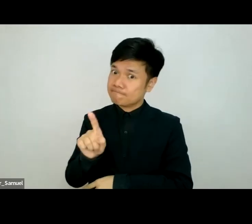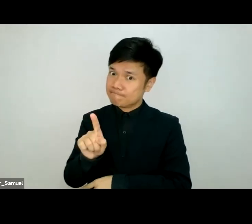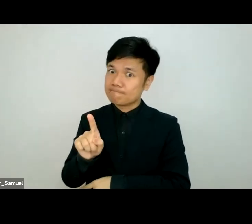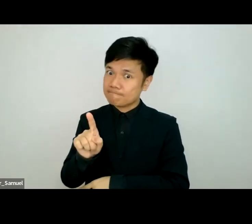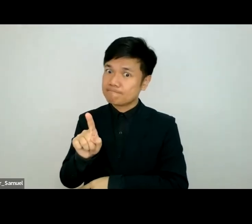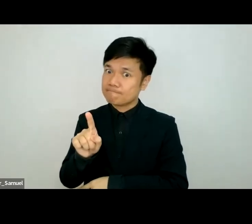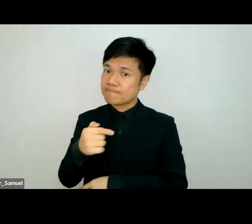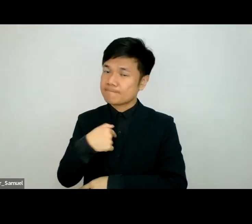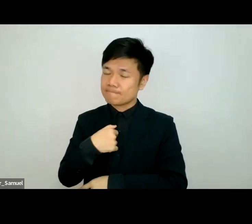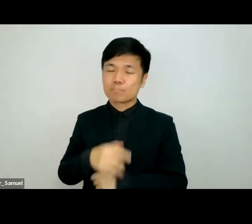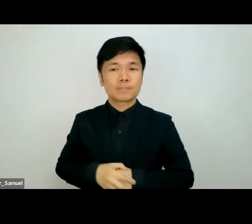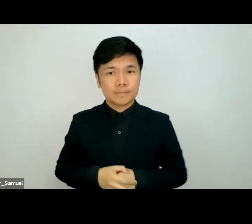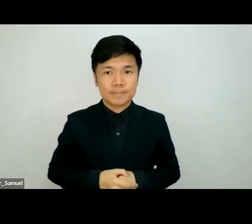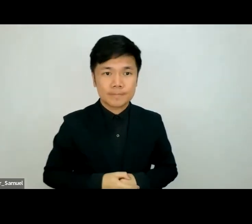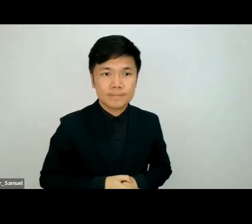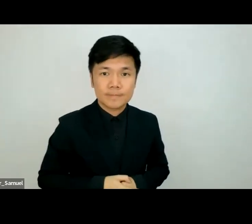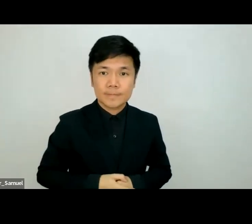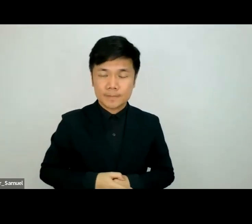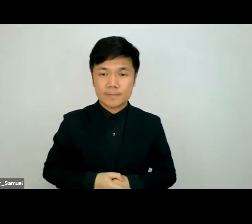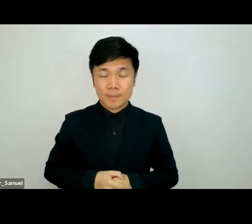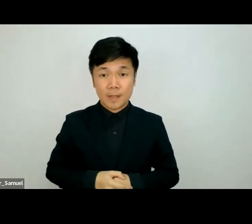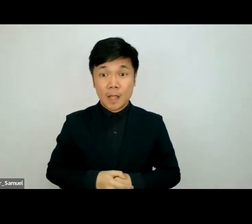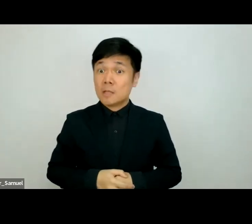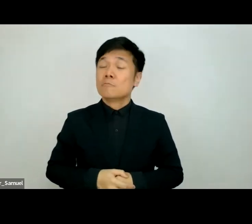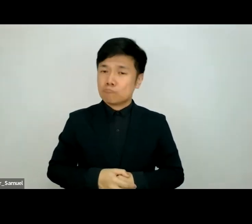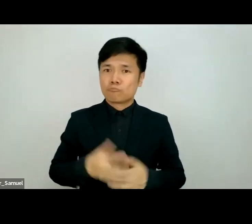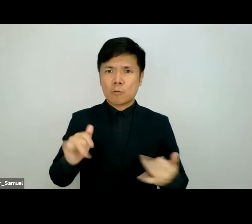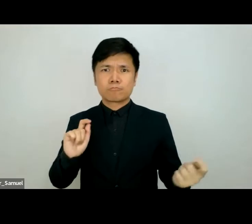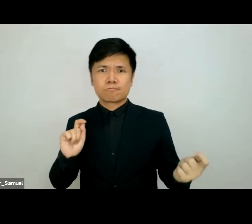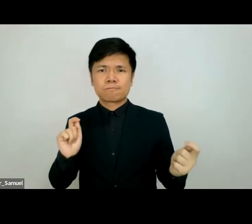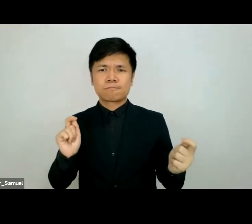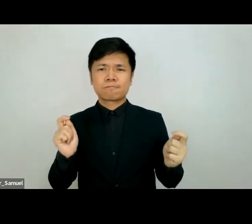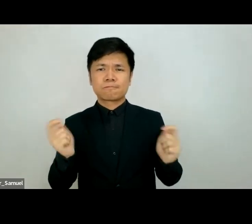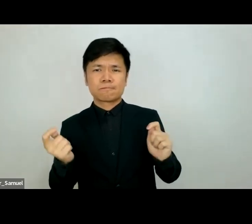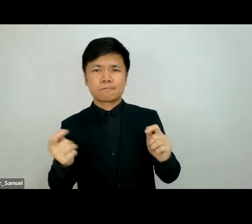notre travail. Nous sommes actifs